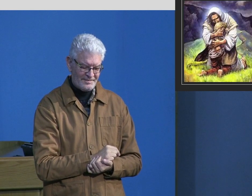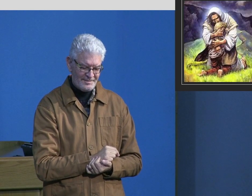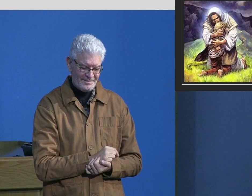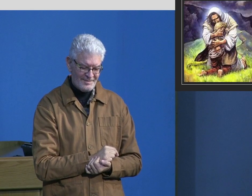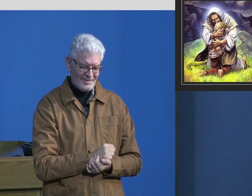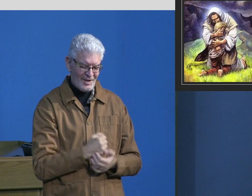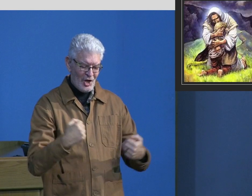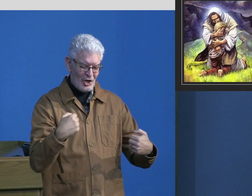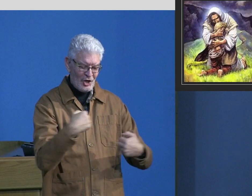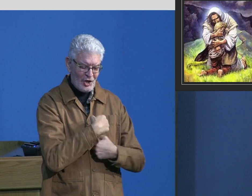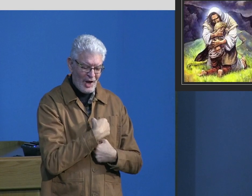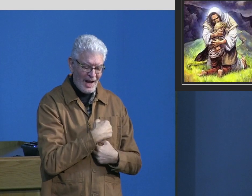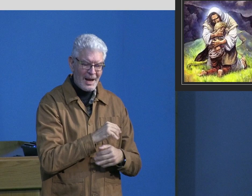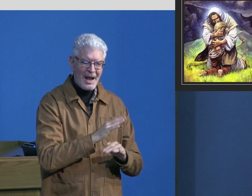mense,